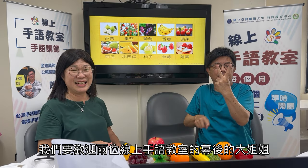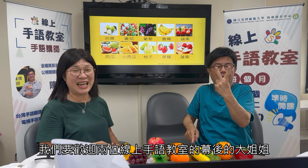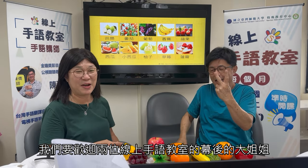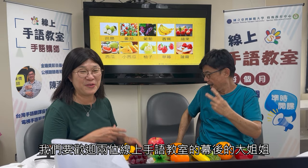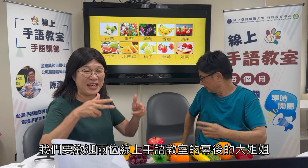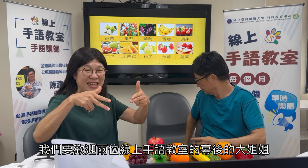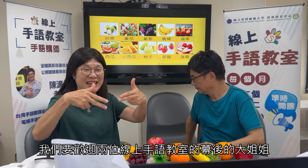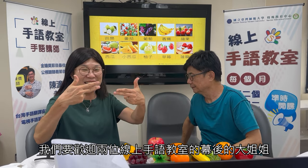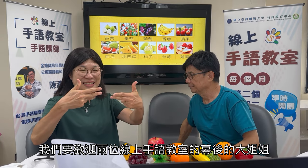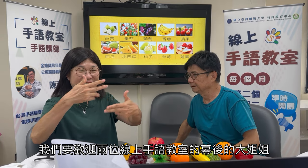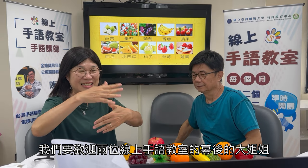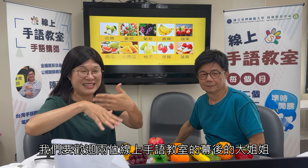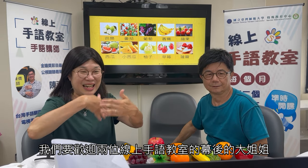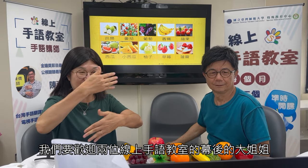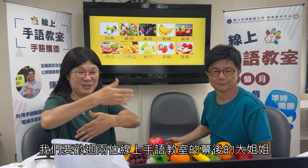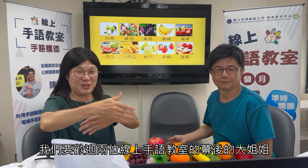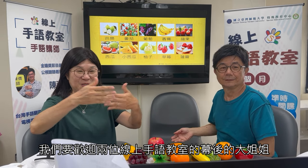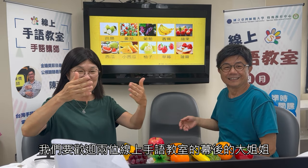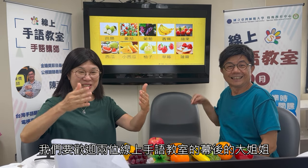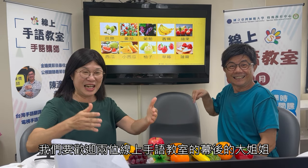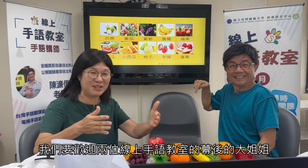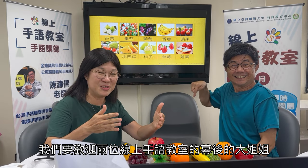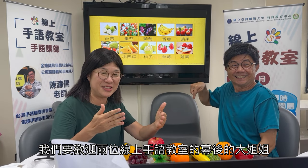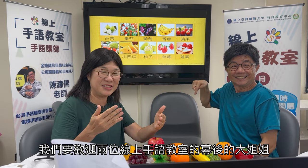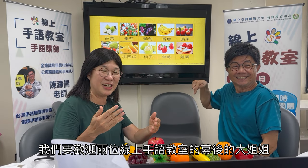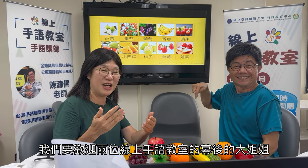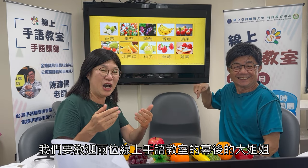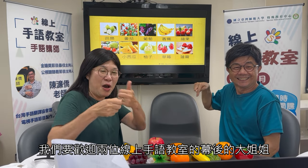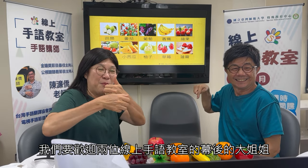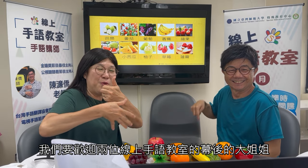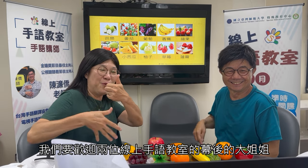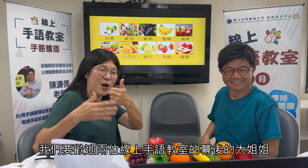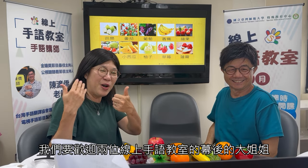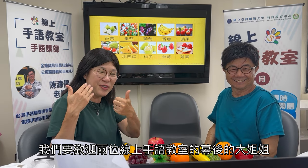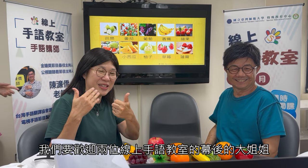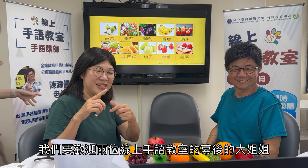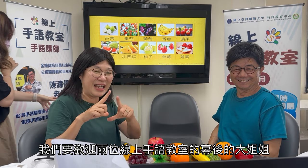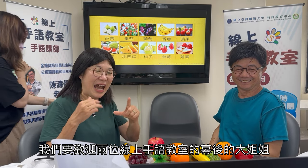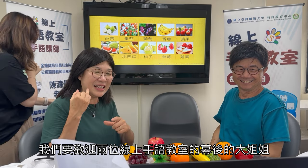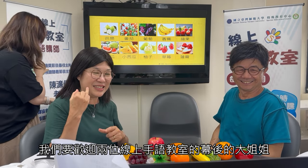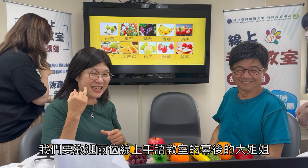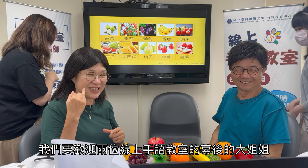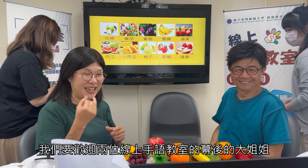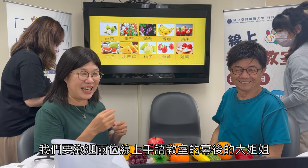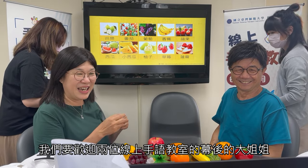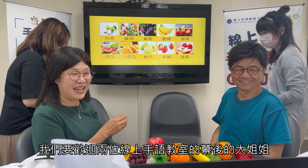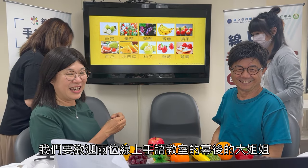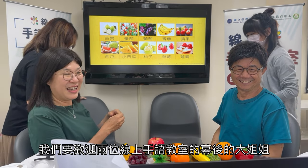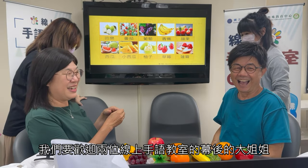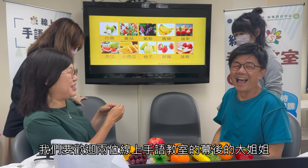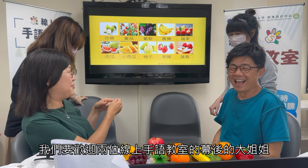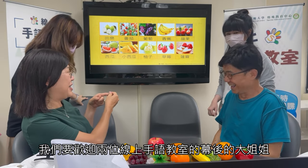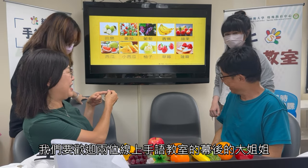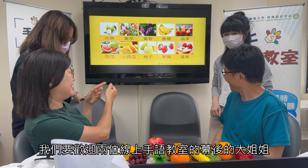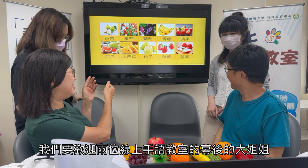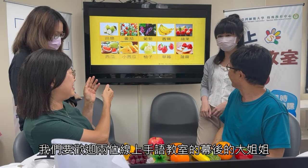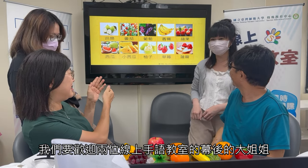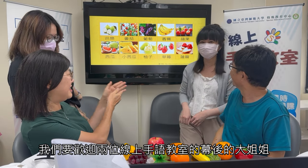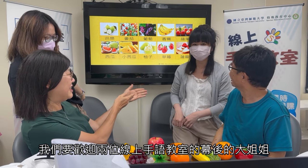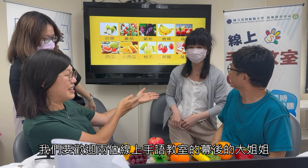两位线上手语教室的幕后的大姐姐，一位是，这